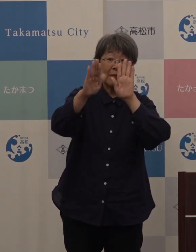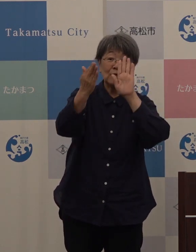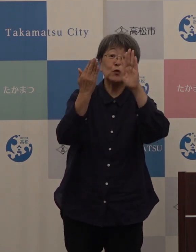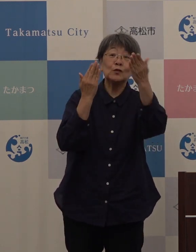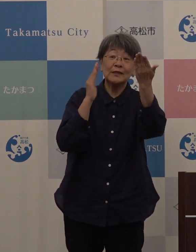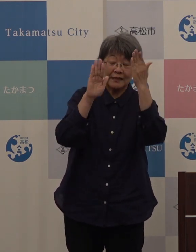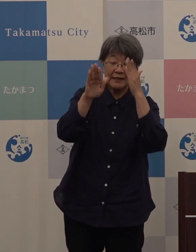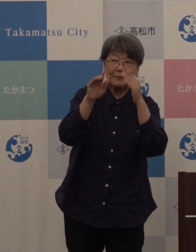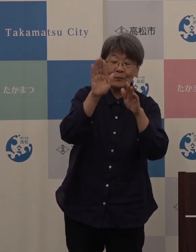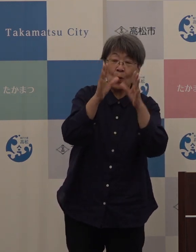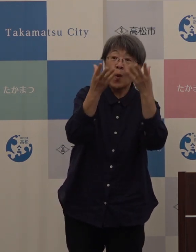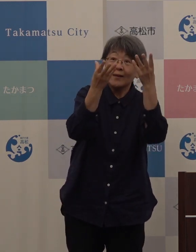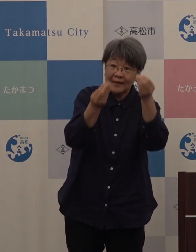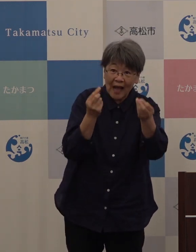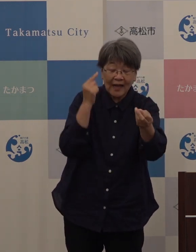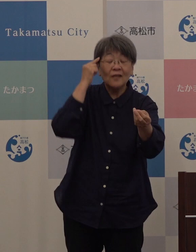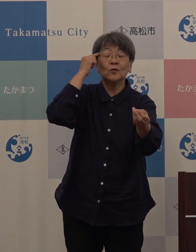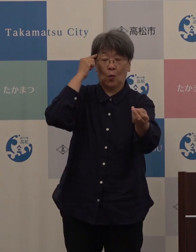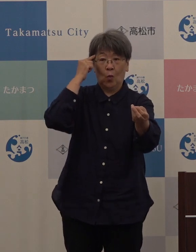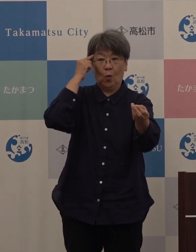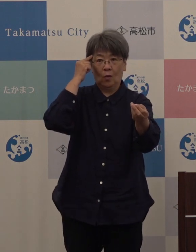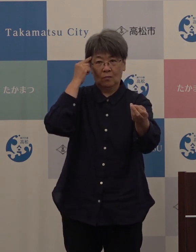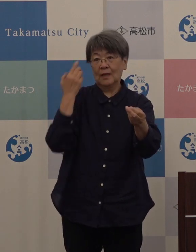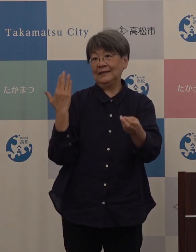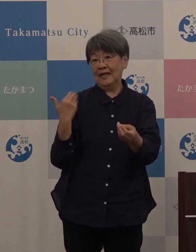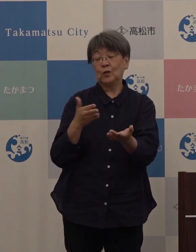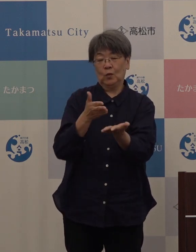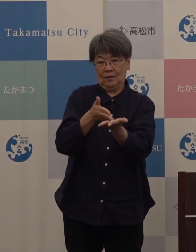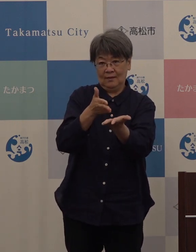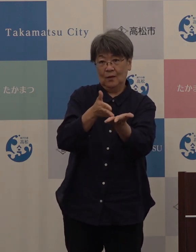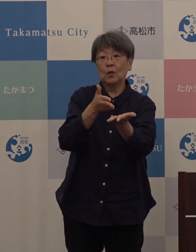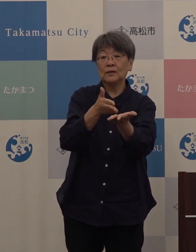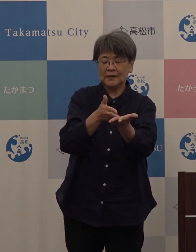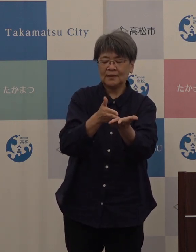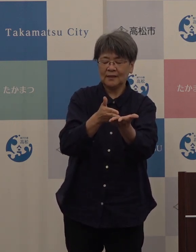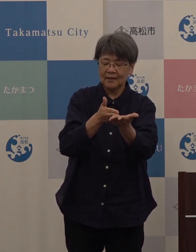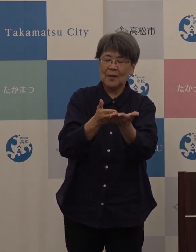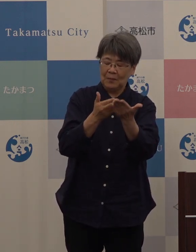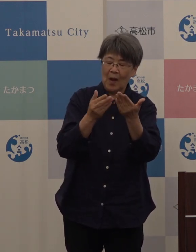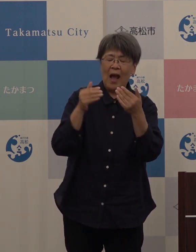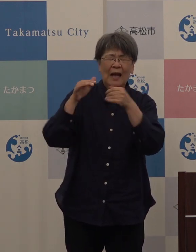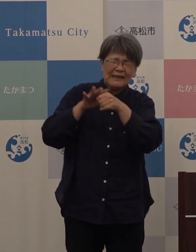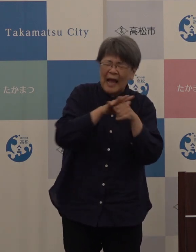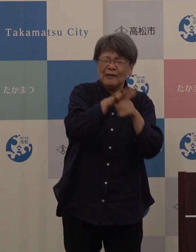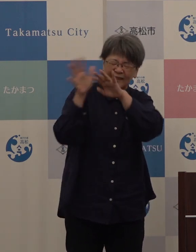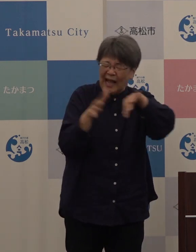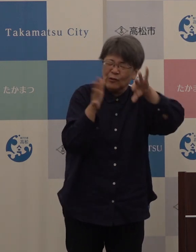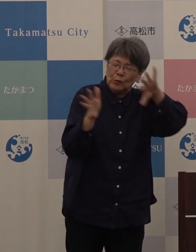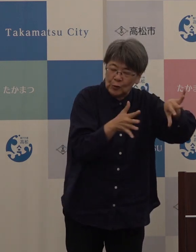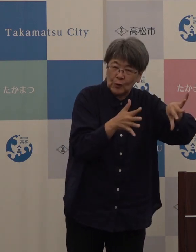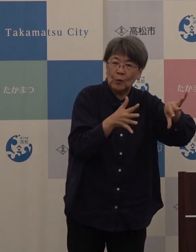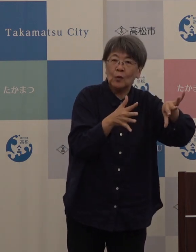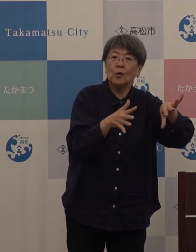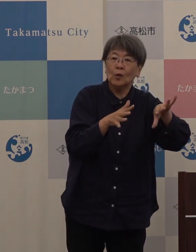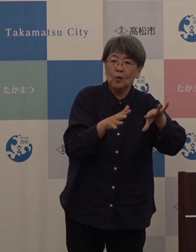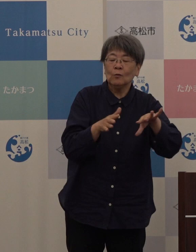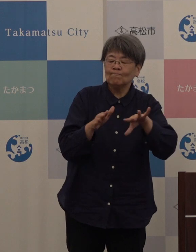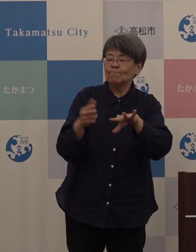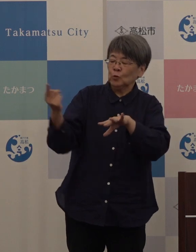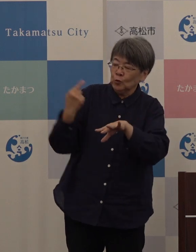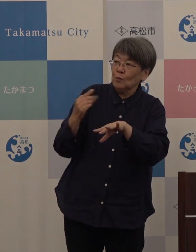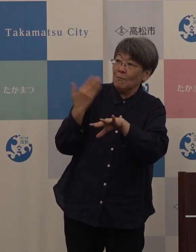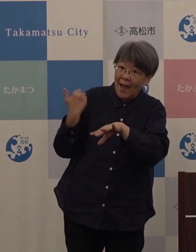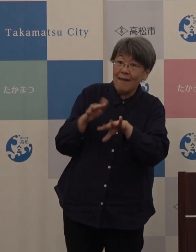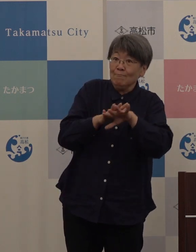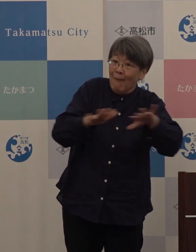感でございますが、今回先ほども申しましたように、どうにか台風の影響もほとんどなく、3日間の全